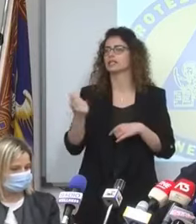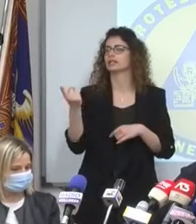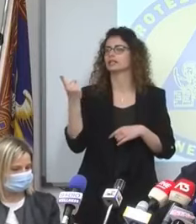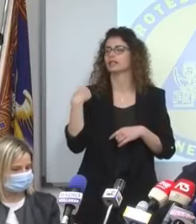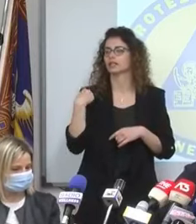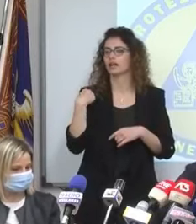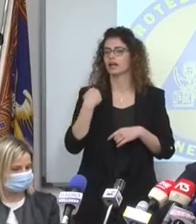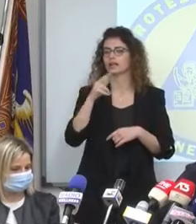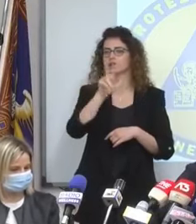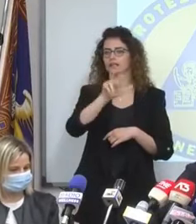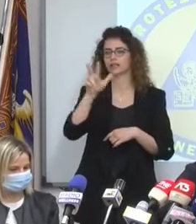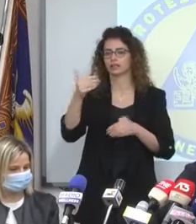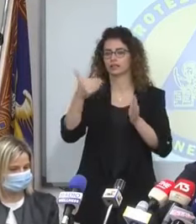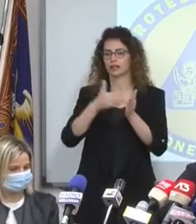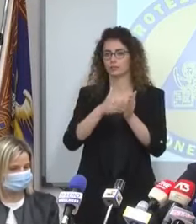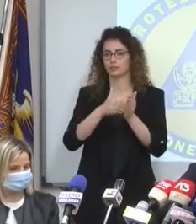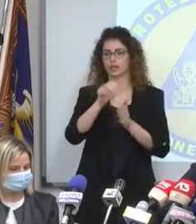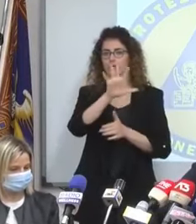fatto